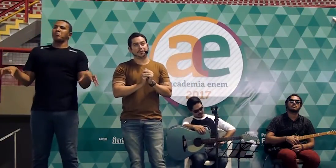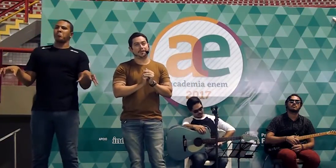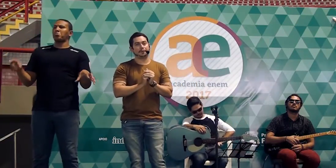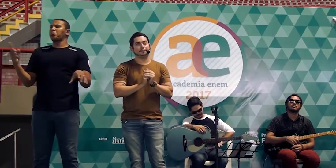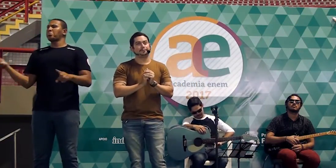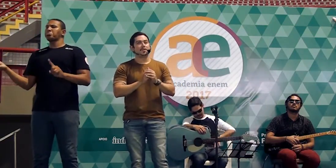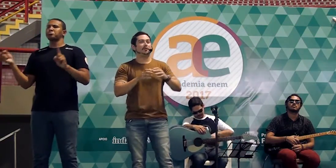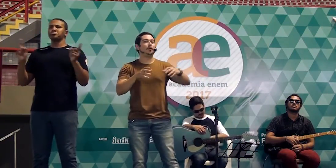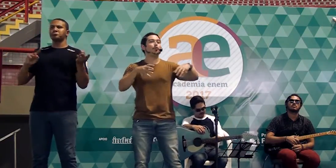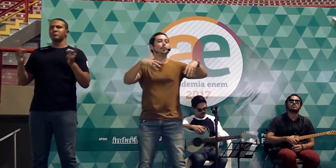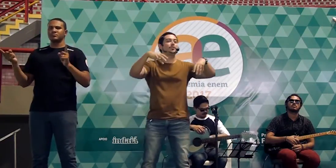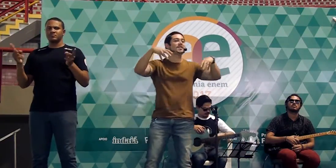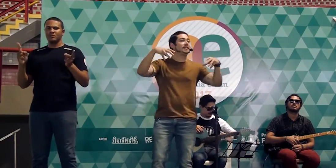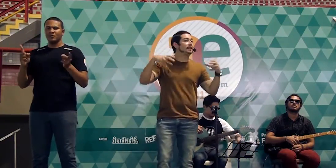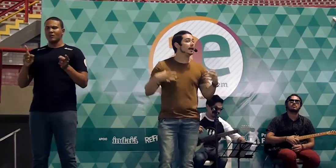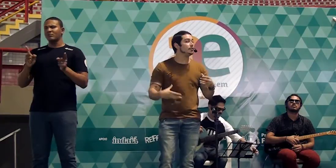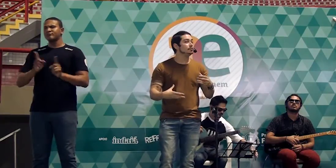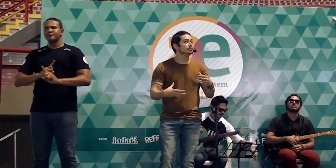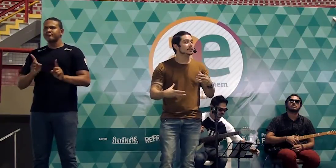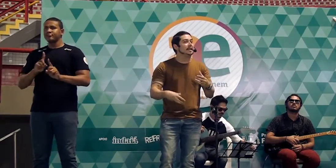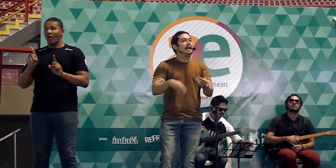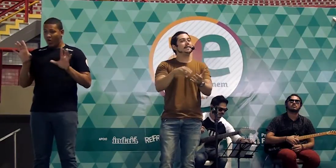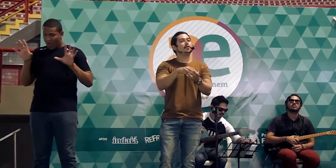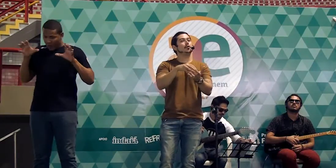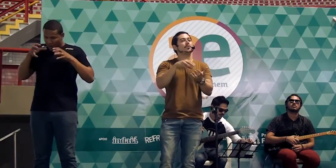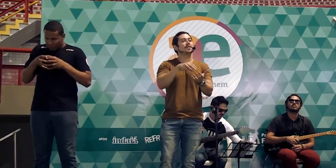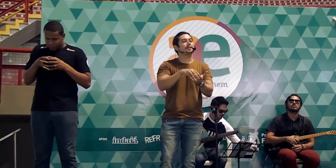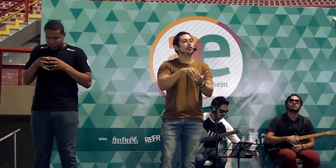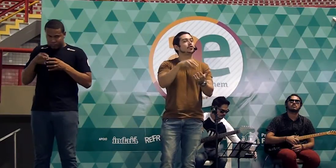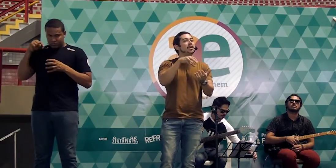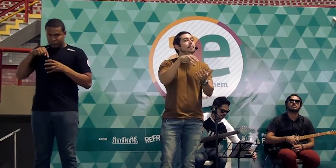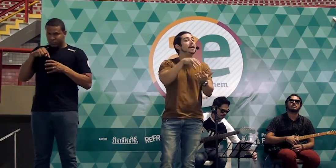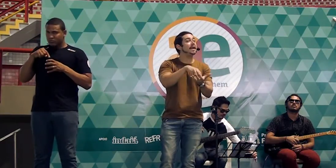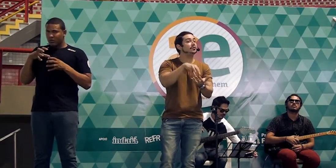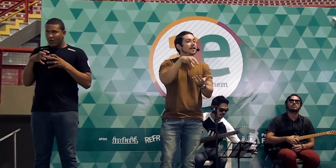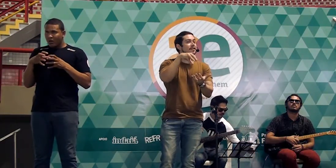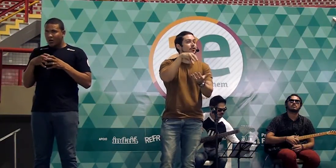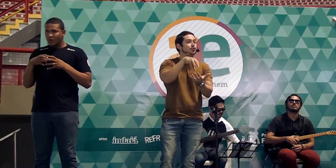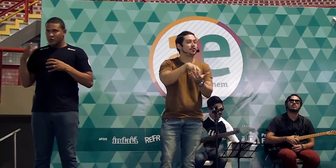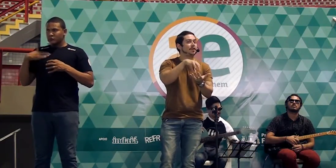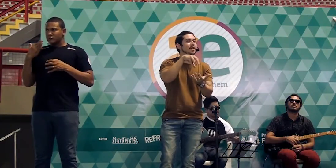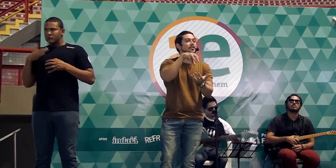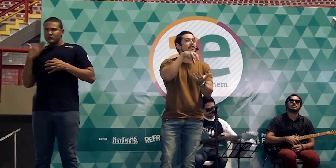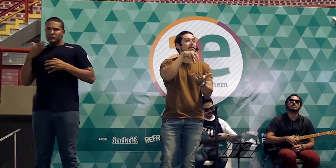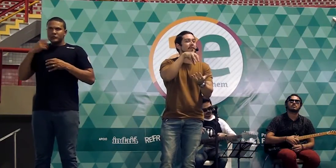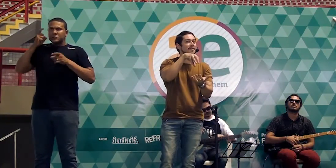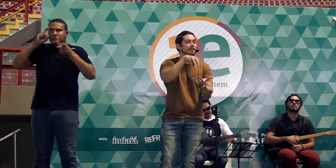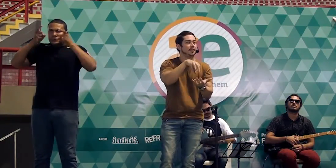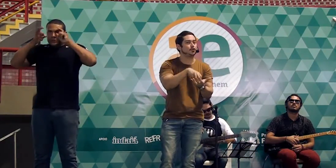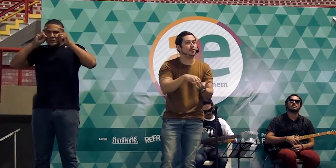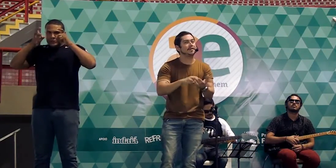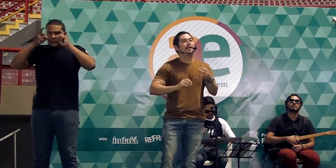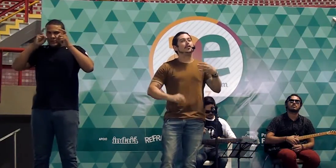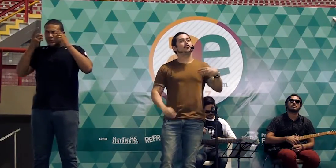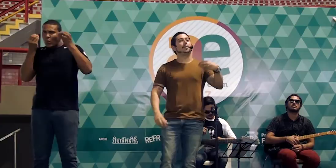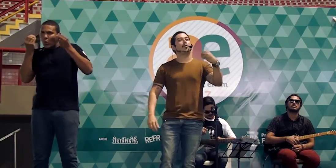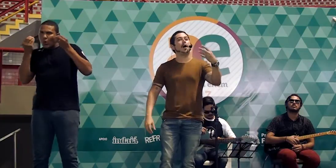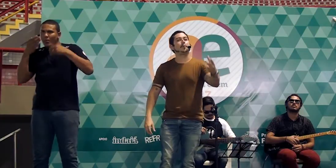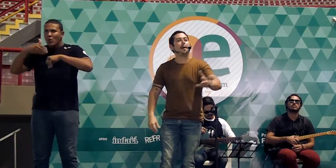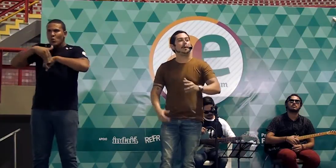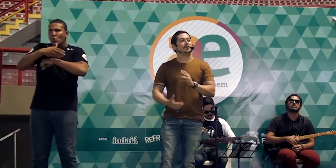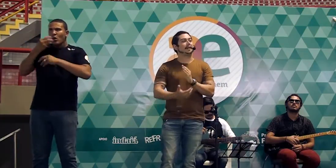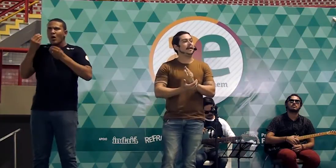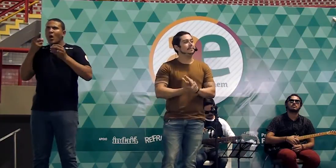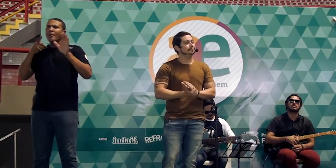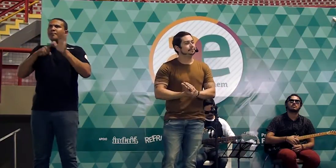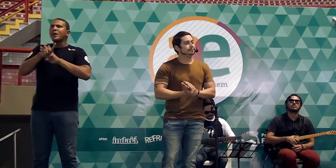a Constituição. Foi um grupo centrão. Esse grupo centrão tinha medo dessa discussão que a gente estava fazendo nas ruas sobre qual